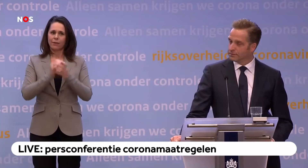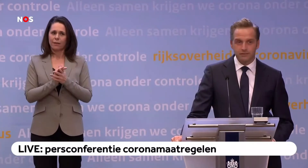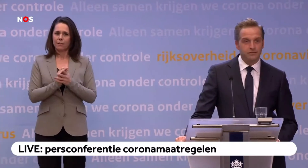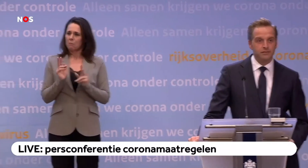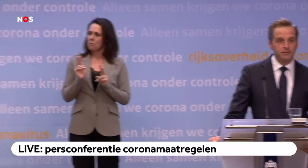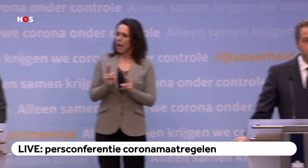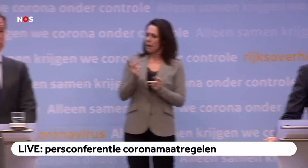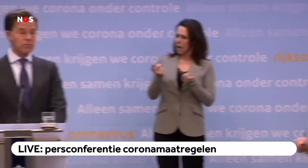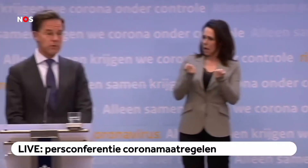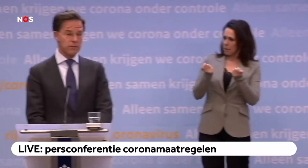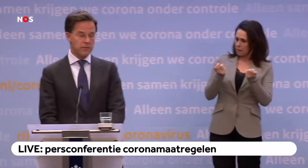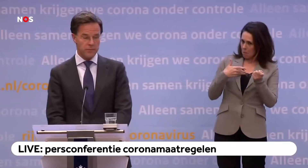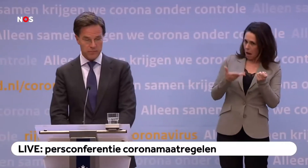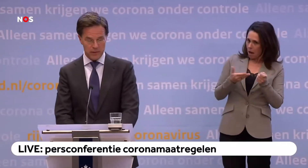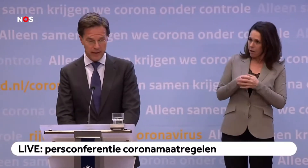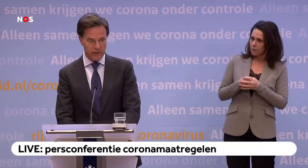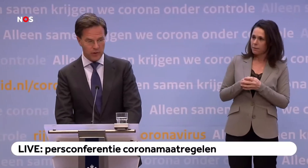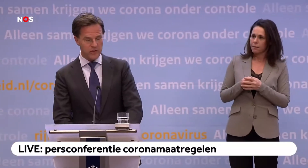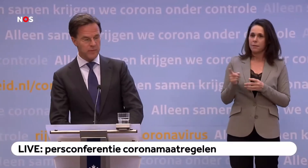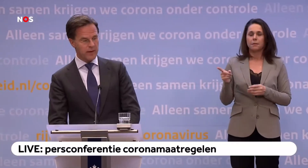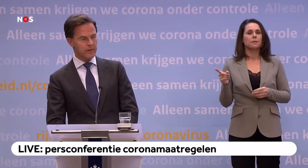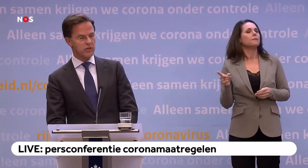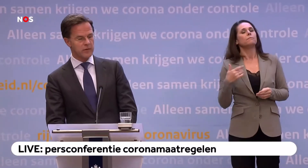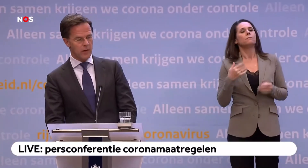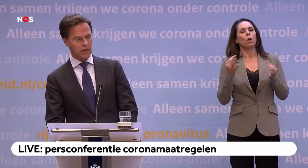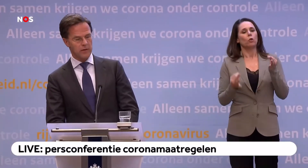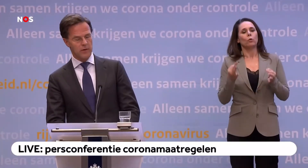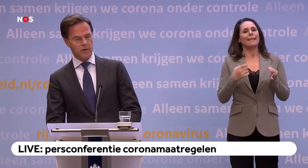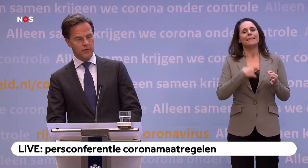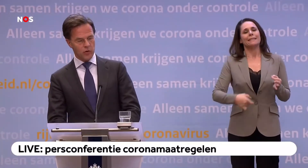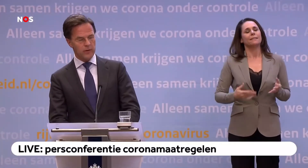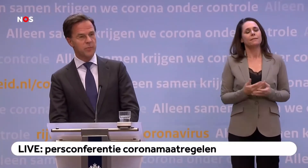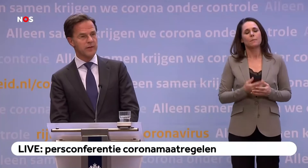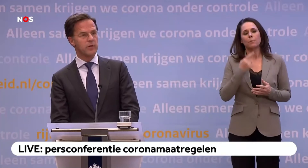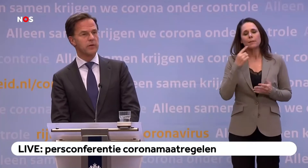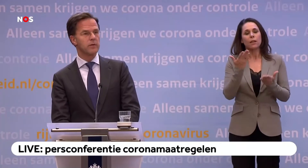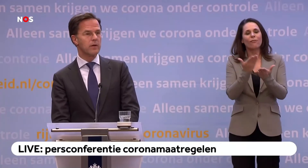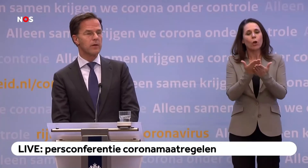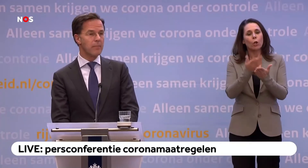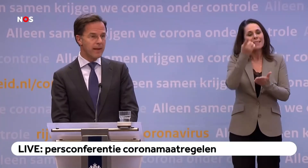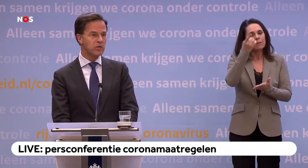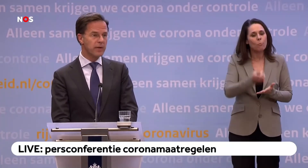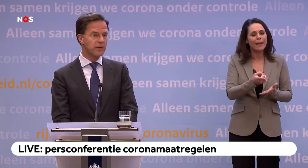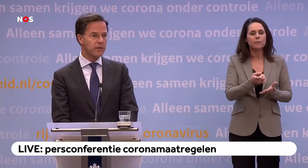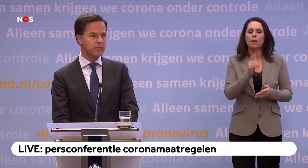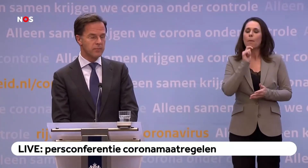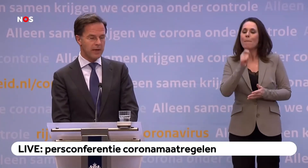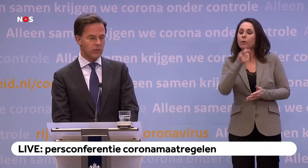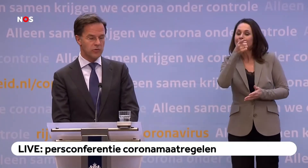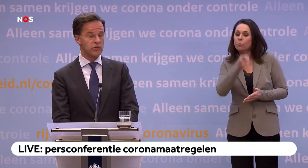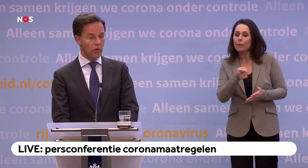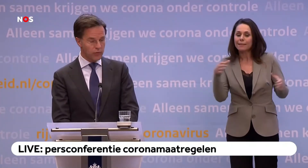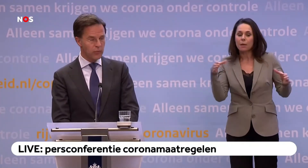kabinet. Mag dat? Nou, ik ben geen jurist, maar we hebben gezegd... ...alle vergunningsplichtige en meldingsplichtige